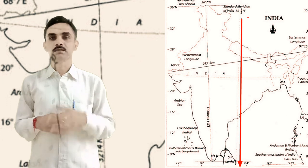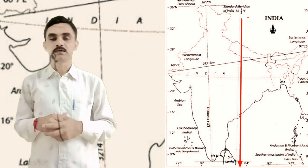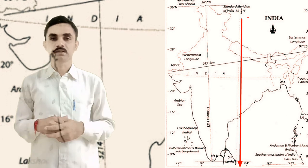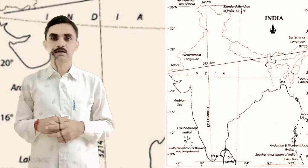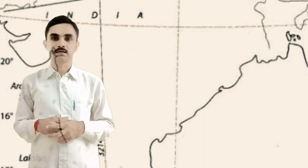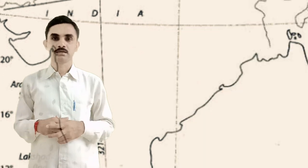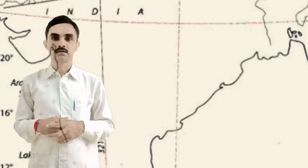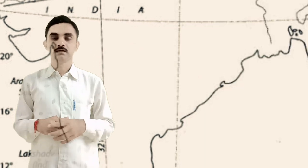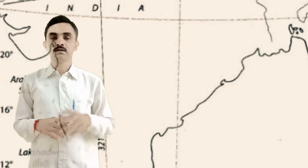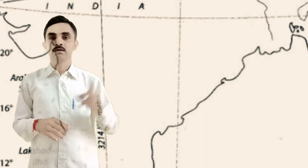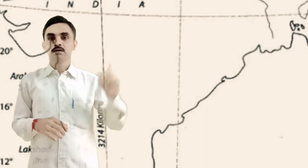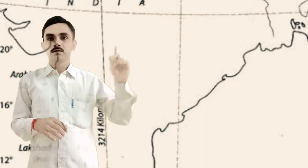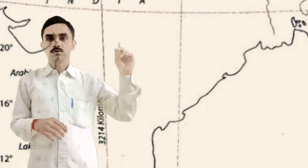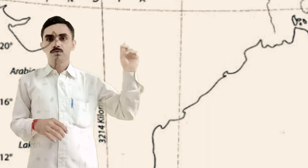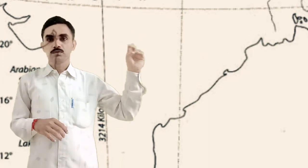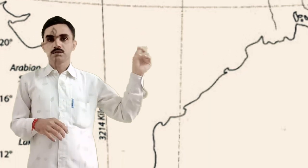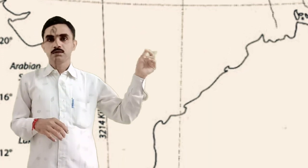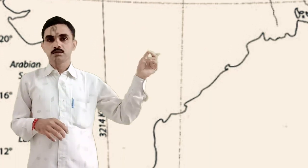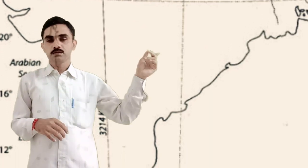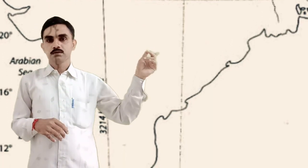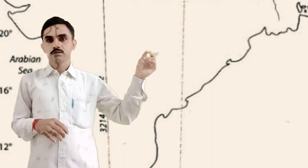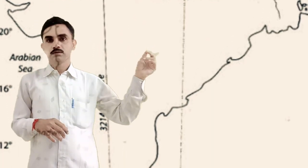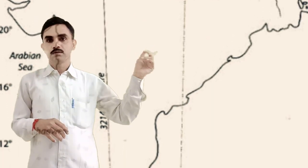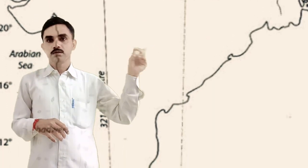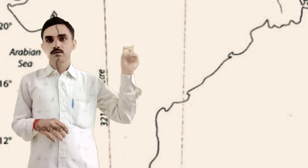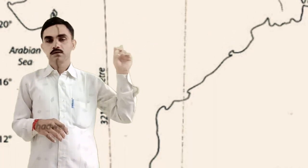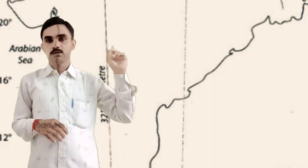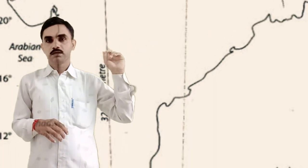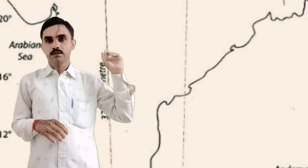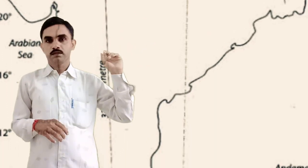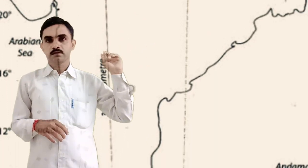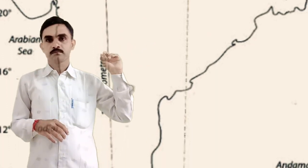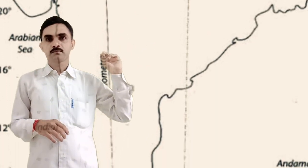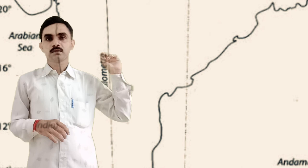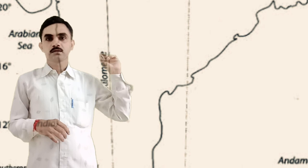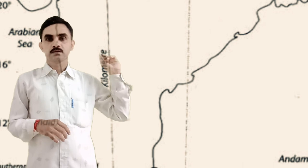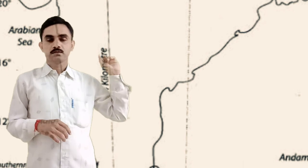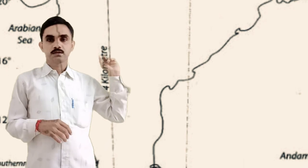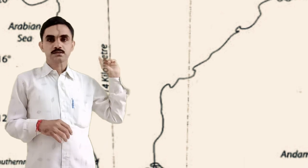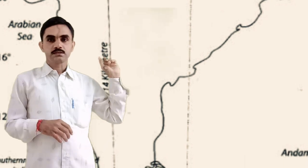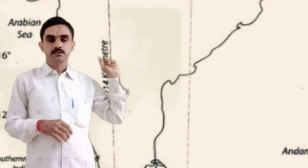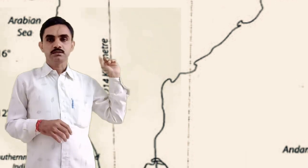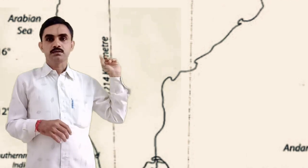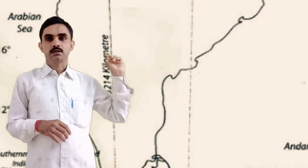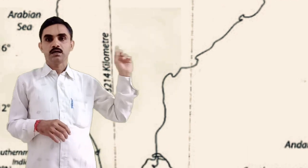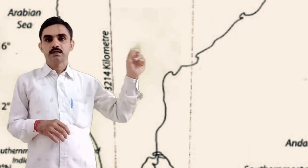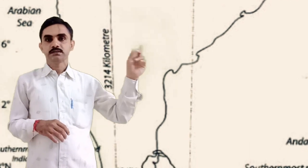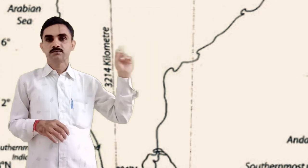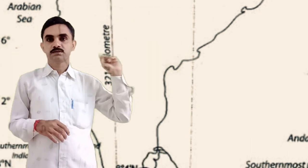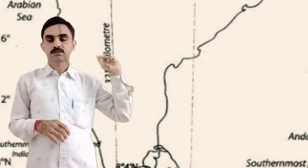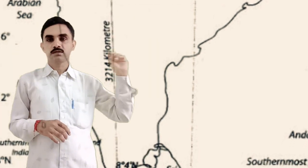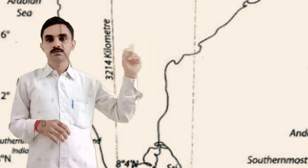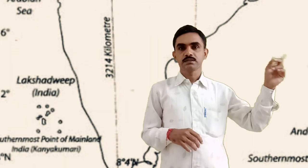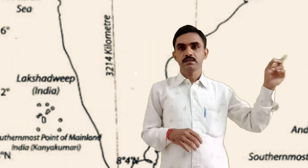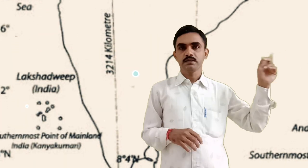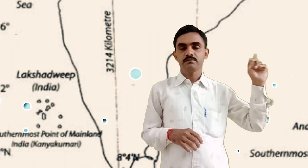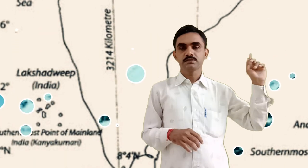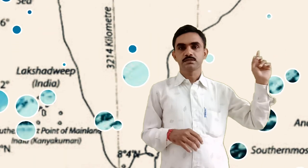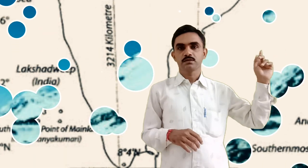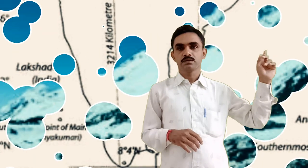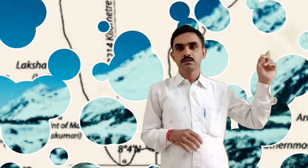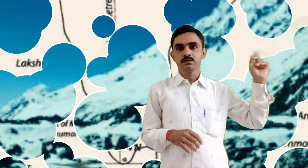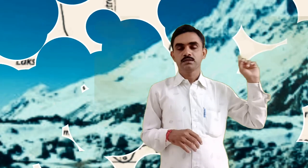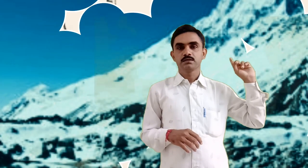સમય રેખા। ઉત્તર અને દક્ષિણ આ જે વિસ્તારો છે